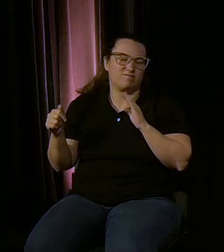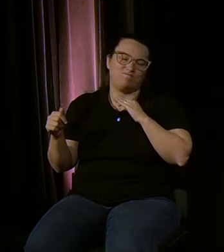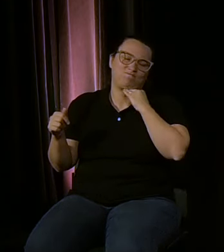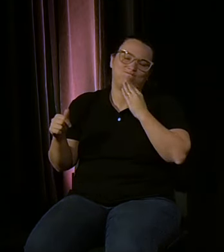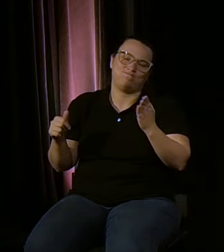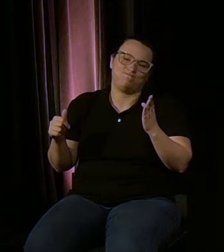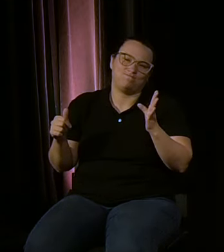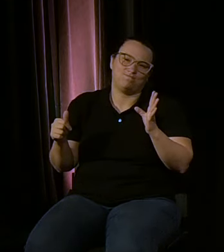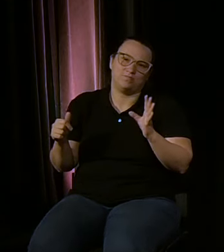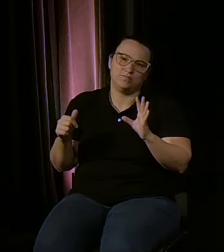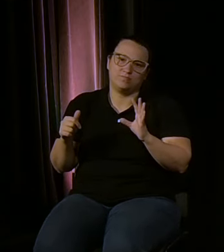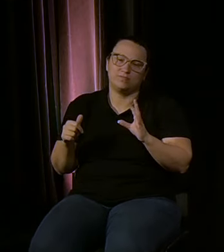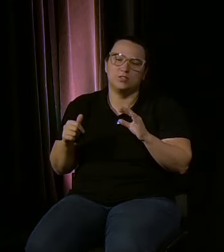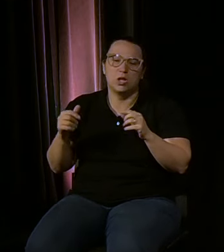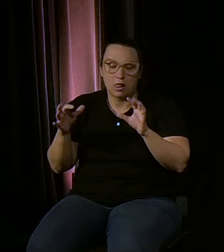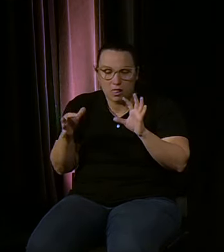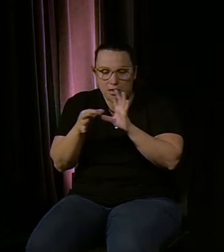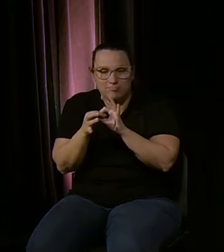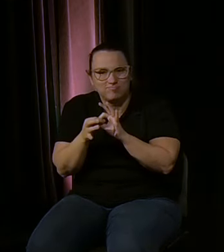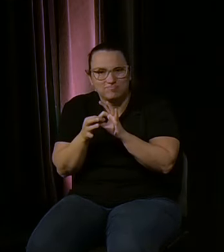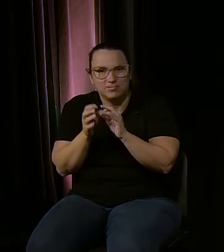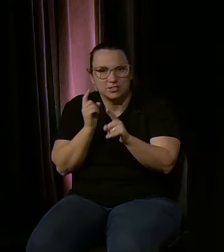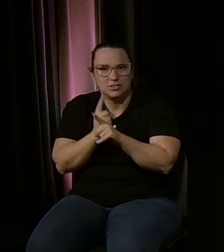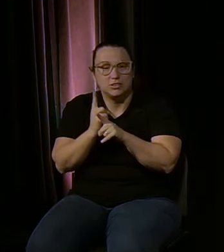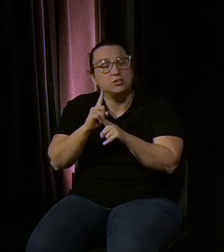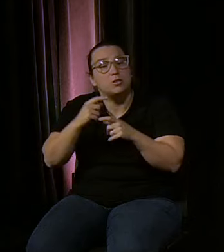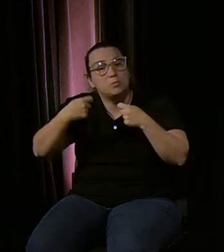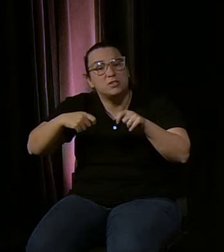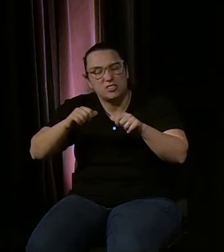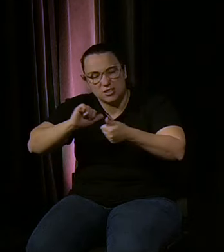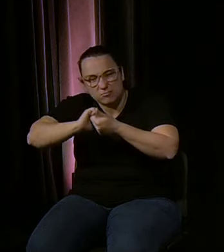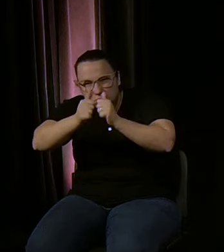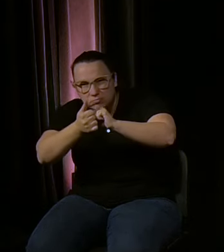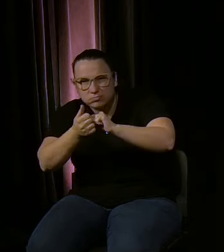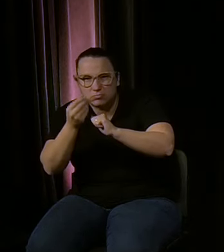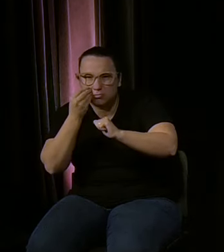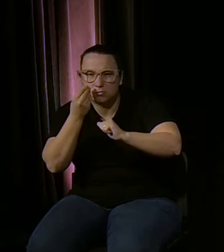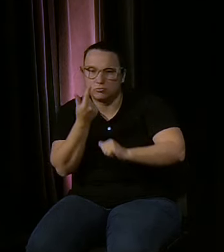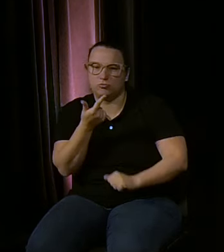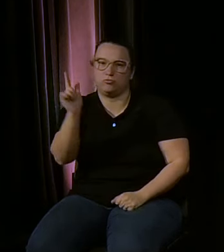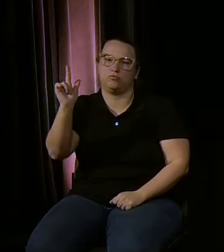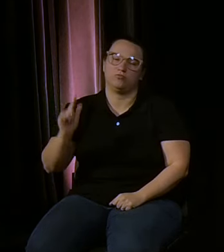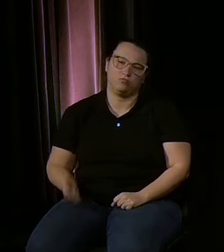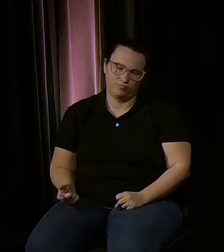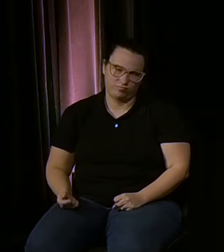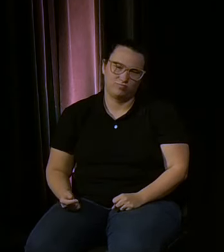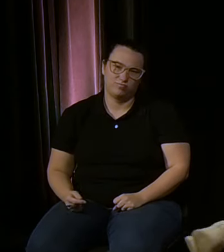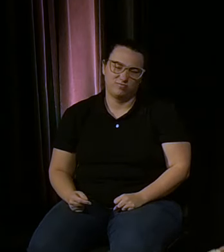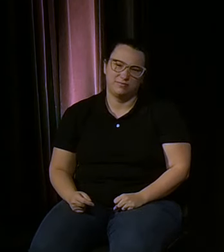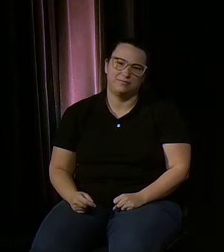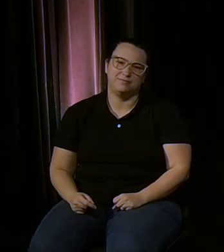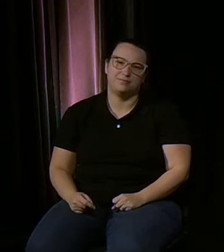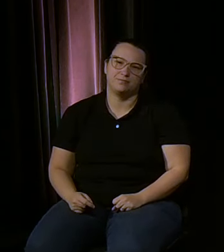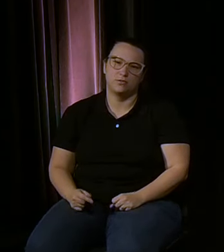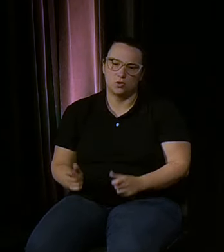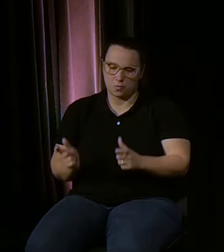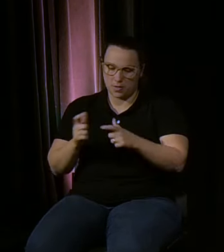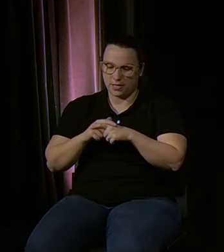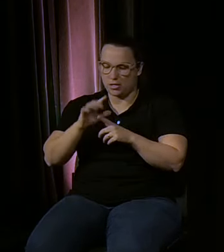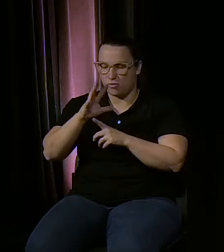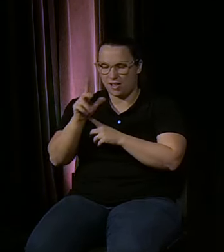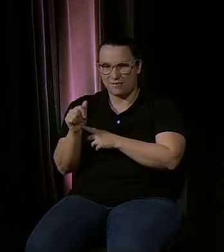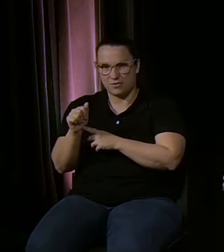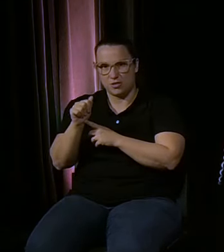a partir do momento que essa conexão não é possível, a gente precisa reelaborar outras formas de conexão. Tanto que quando a gente vem em Pequena África,